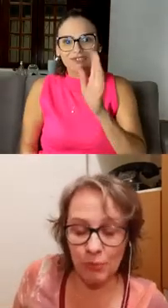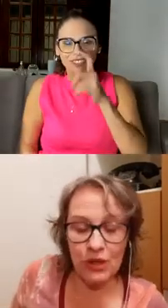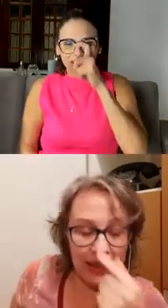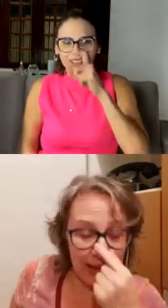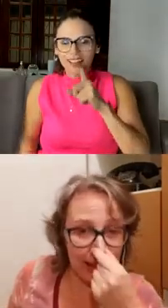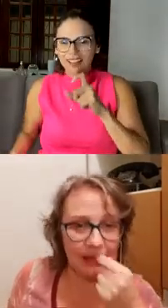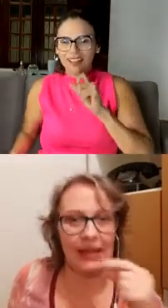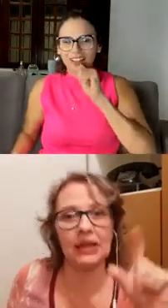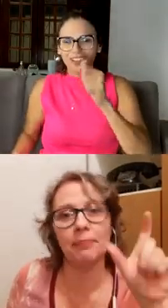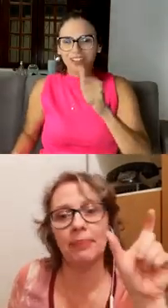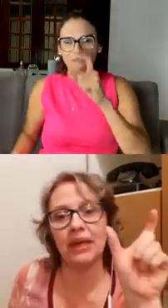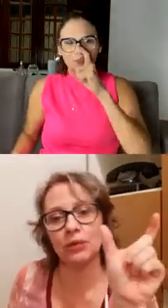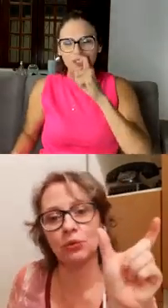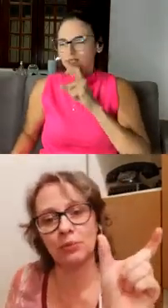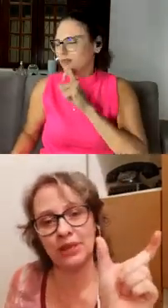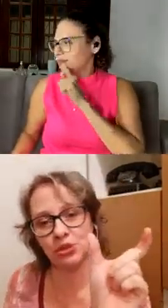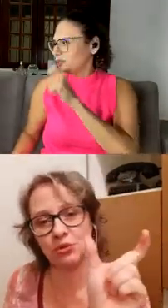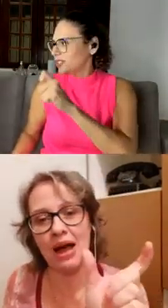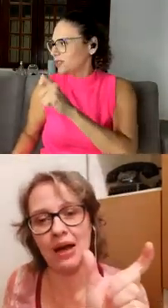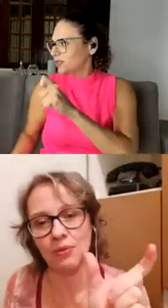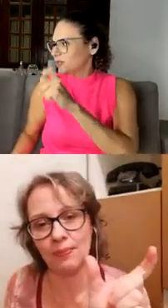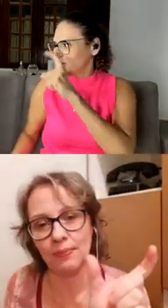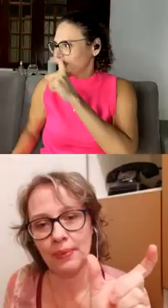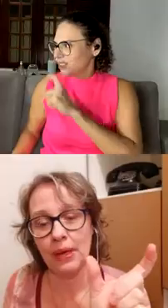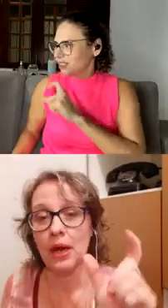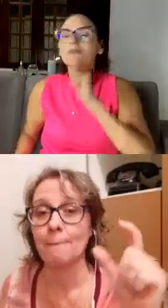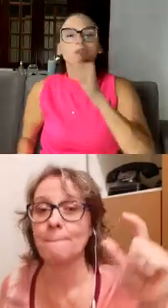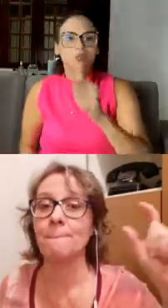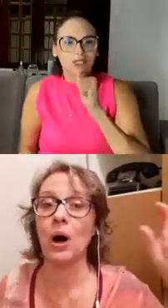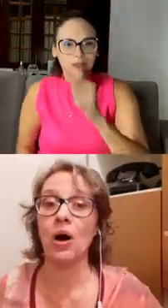A mulher tem período menstrual,